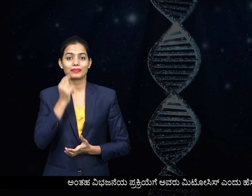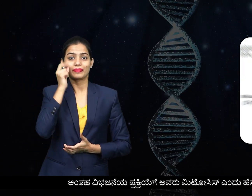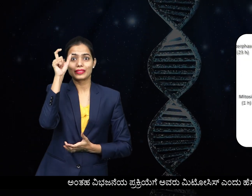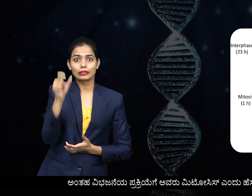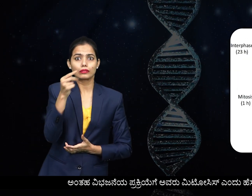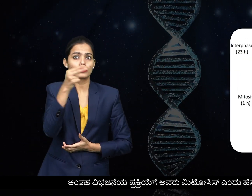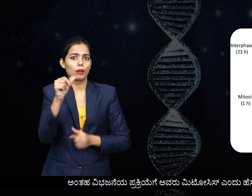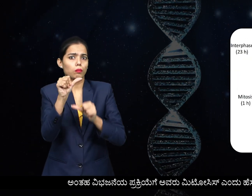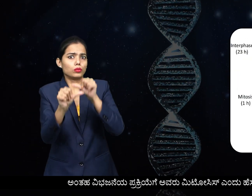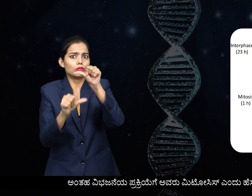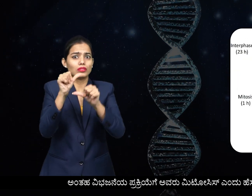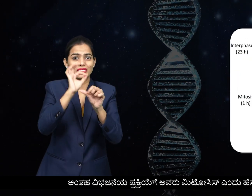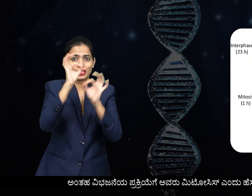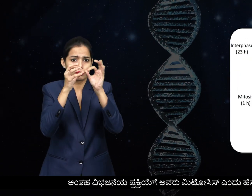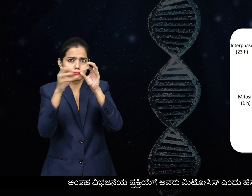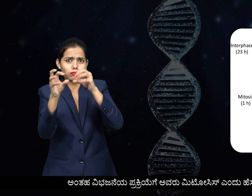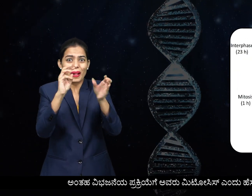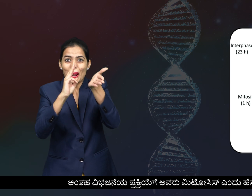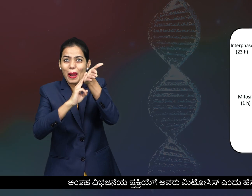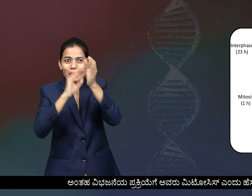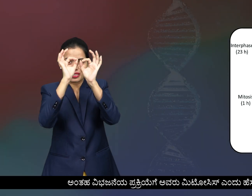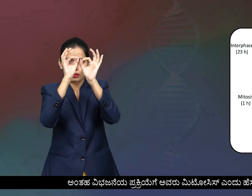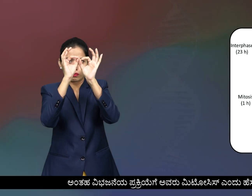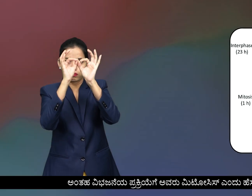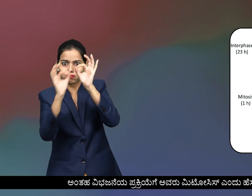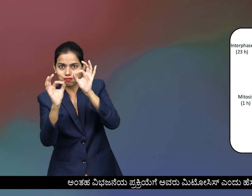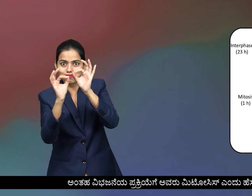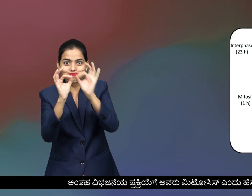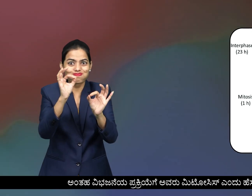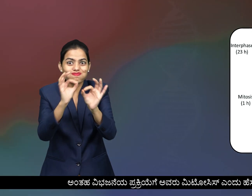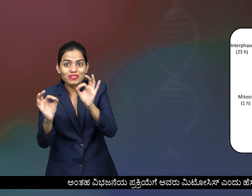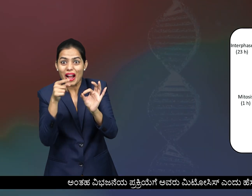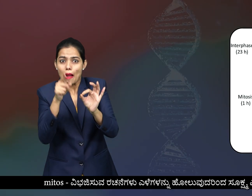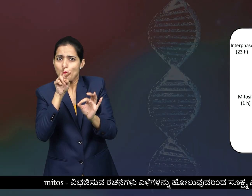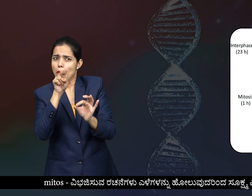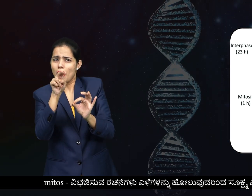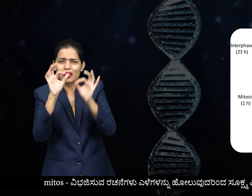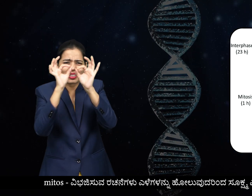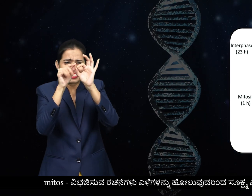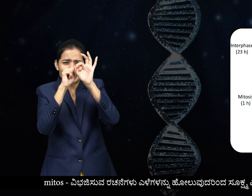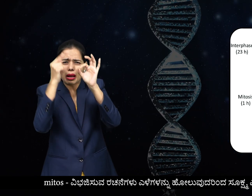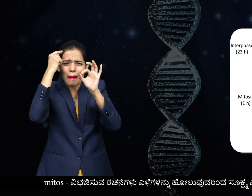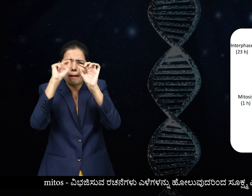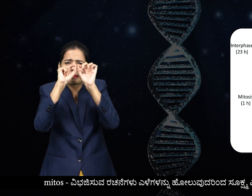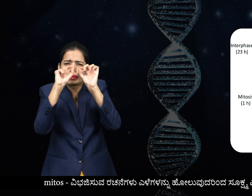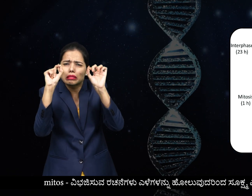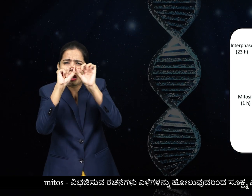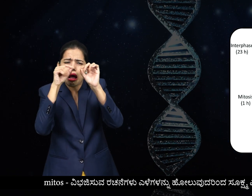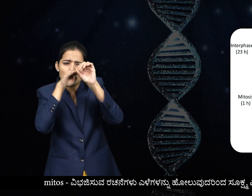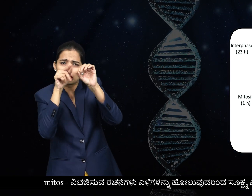ಅಂತಹ ವಿಭಜನೆಯ ಪ್ರಕ್ರಿಯೆಗೆ ಅವರು ಮೀಟೋಸಿಸ್ ಎಂದು ಹೆಸರಿಸಿದರು. ಮೀಟೋಸ್ ವಿಭಜಿಸುವ ರಚನೆಗಳು ಎಳೆಗಳನ್ನ